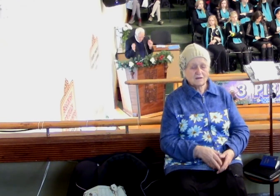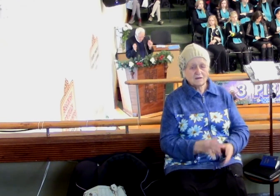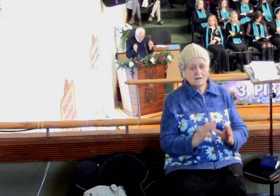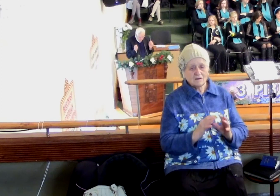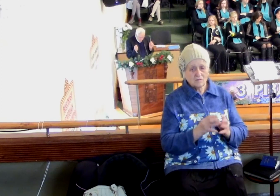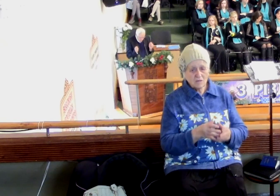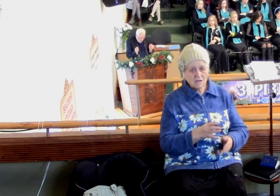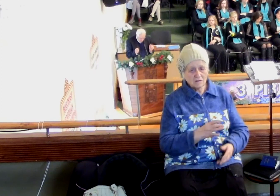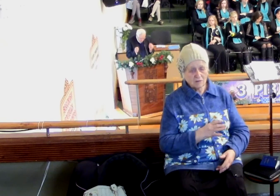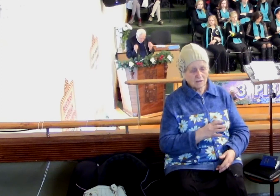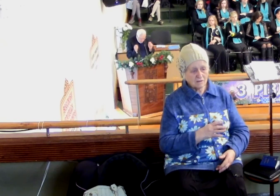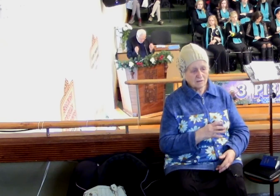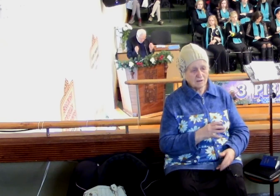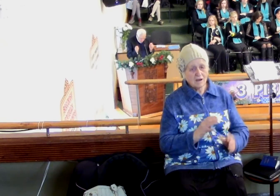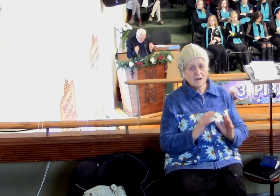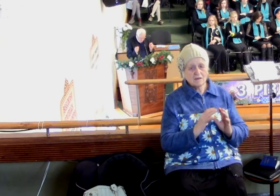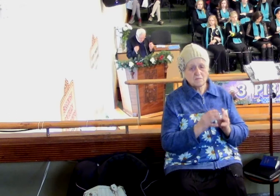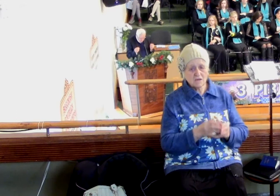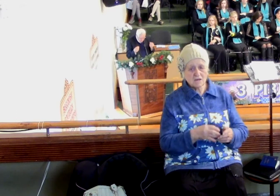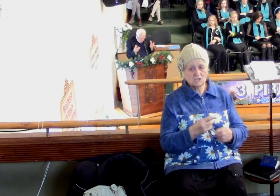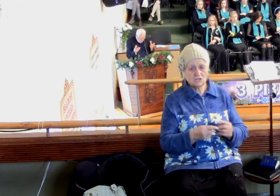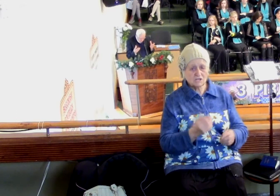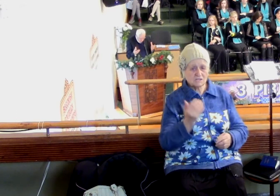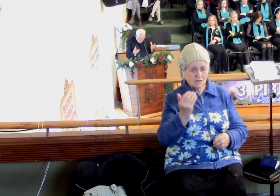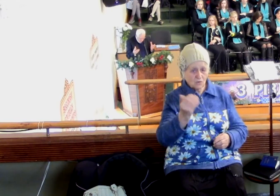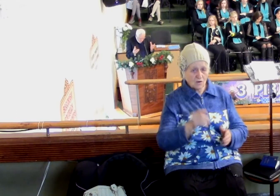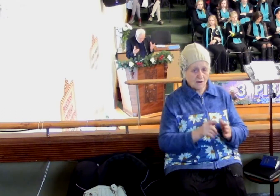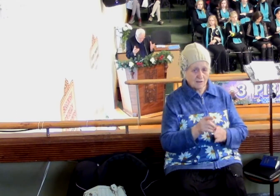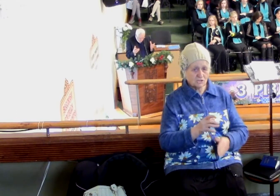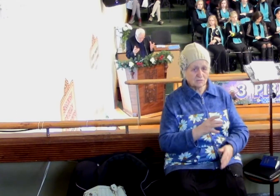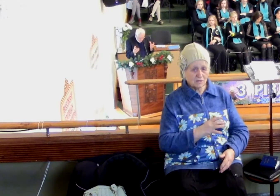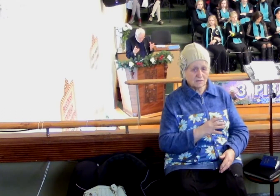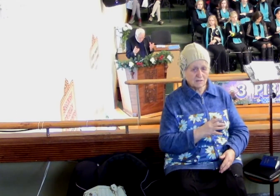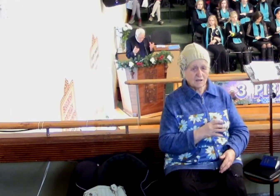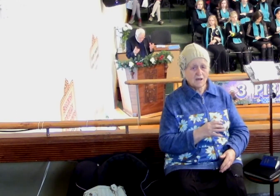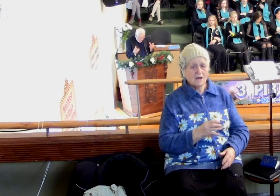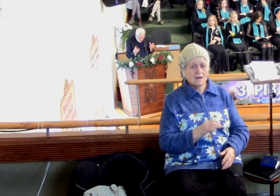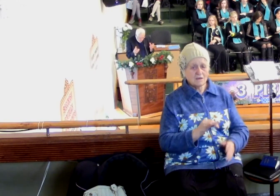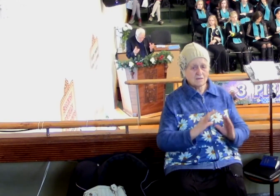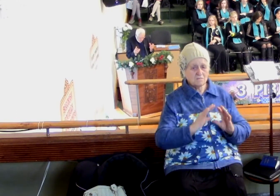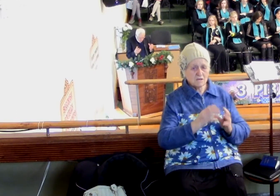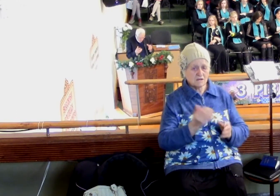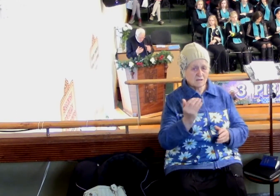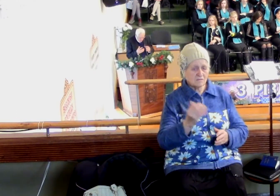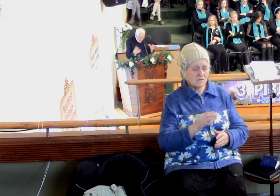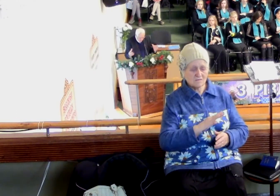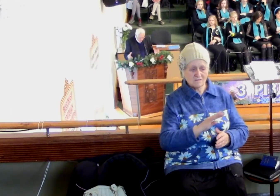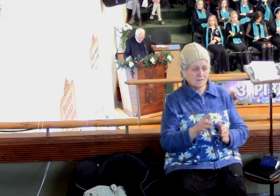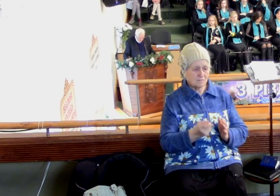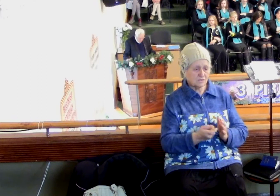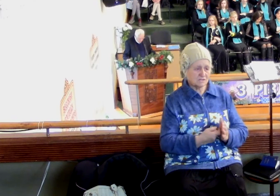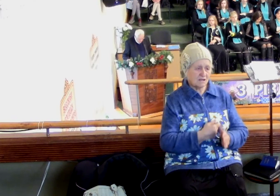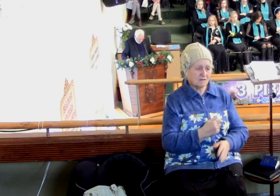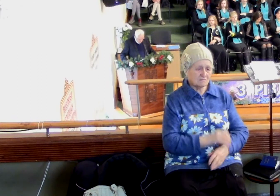В мире был, и мир через него начал быть, и мир его не